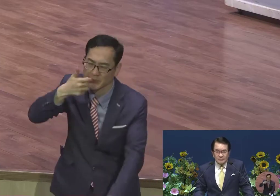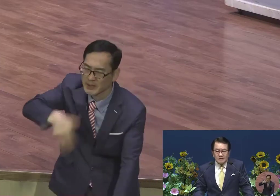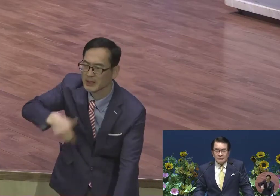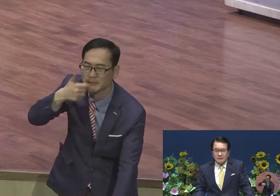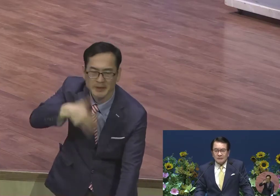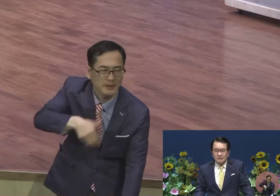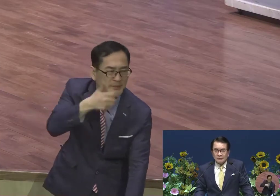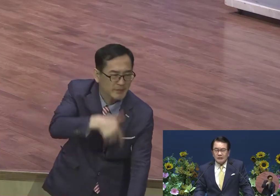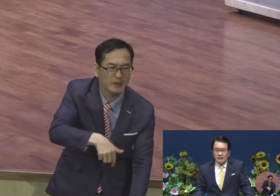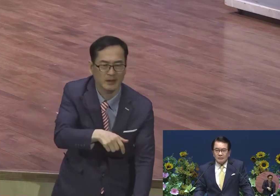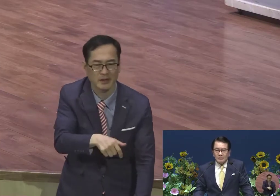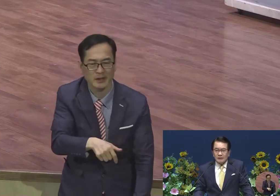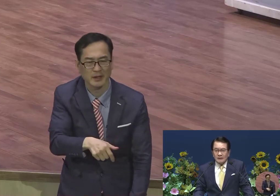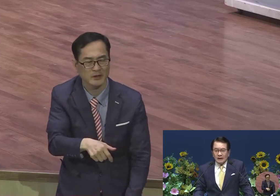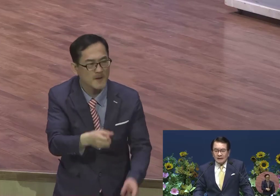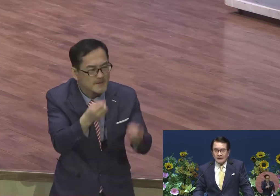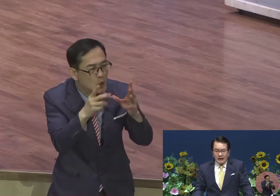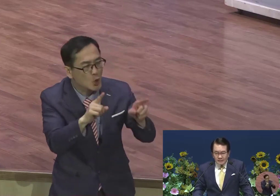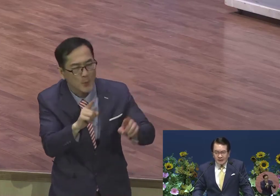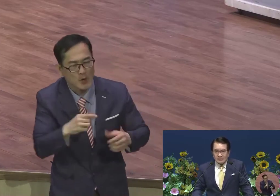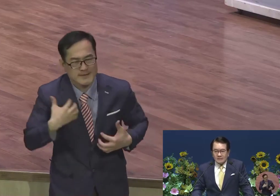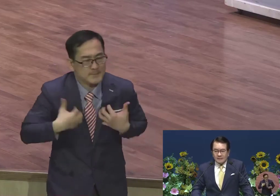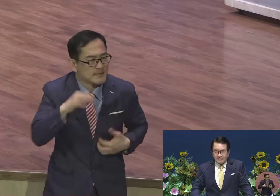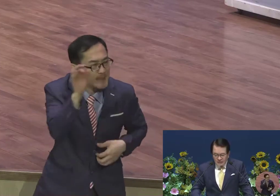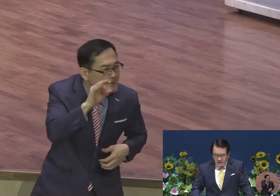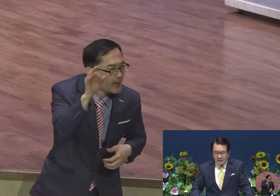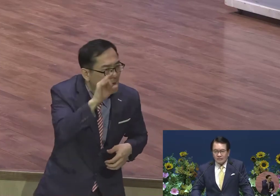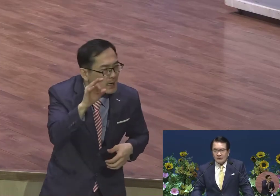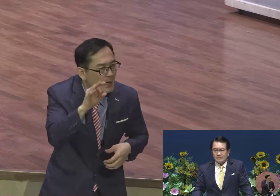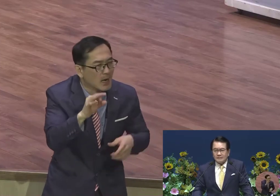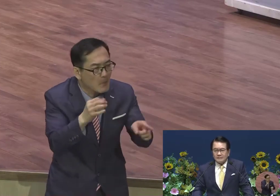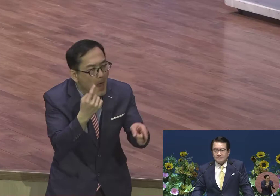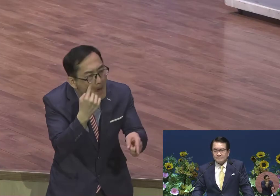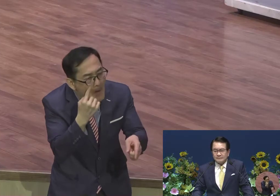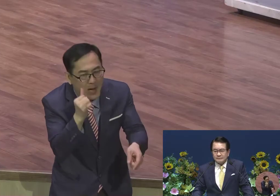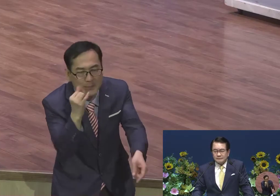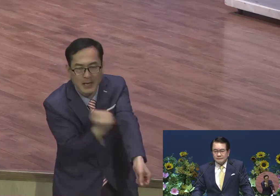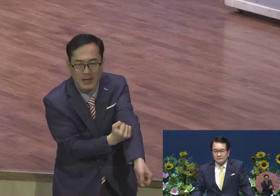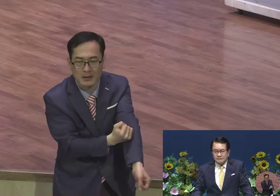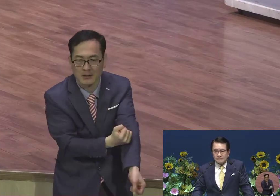미쳐 미쳐 미쳐 그거 아니면 안 돼 게임을 해서 빨리빨리 시켜들게